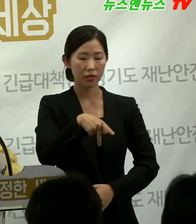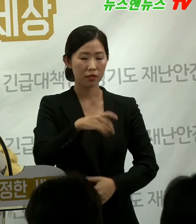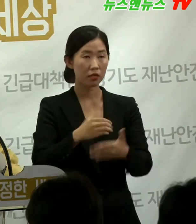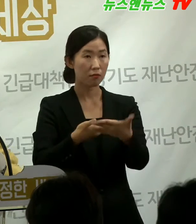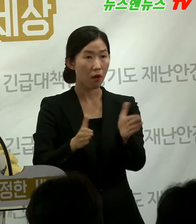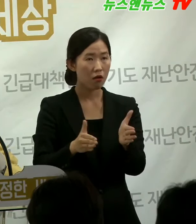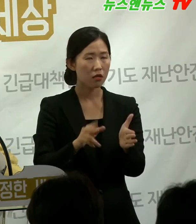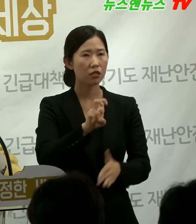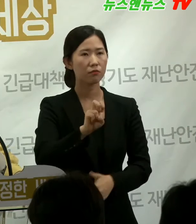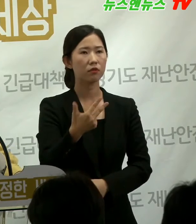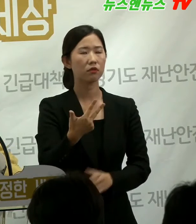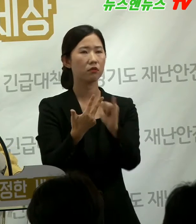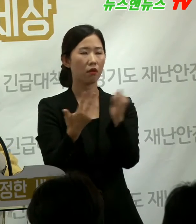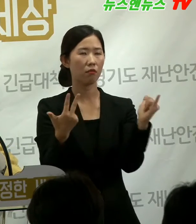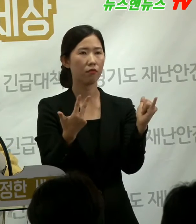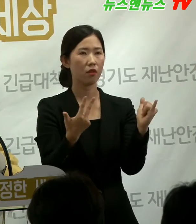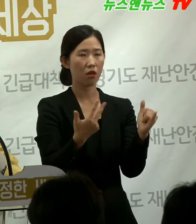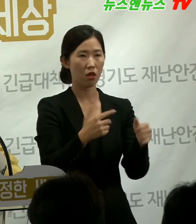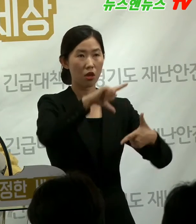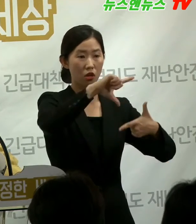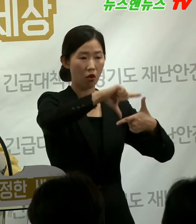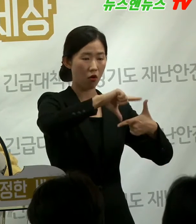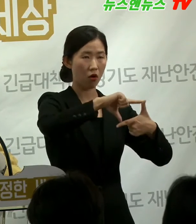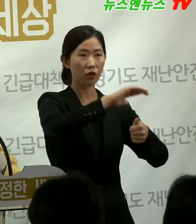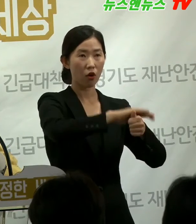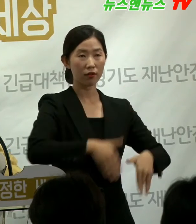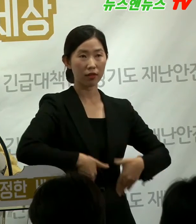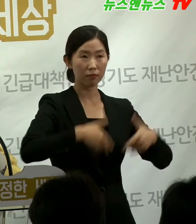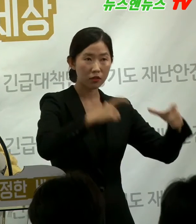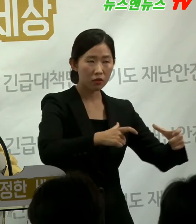나왔고요. 경남에서는 노래방을 통해서 7명이 나온 경우가 있습니다.